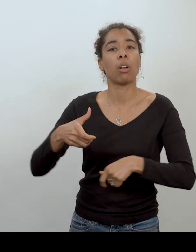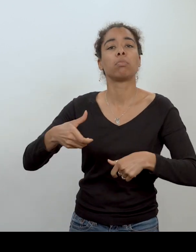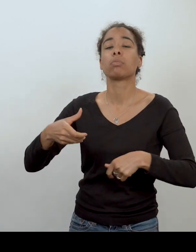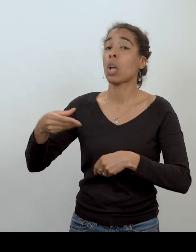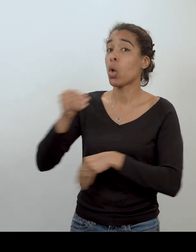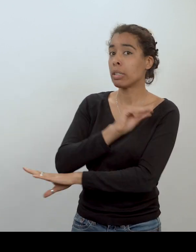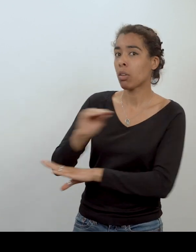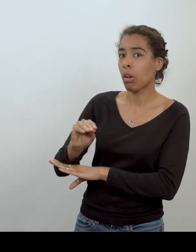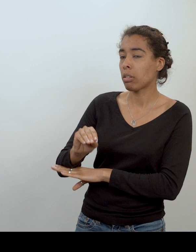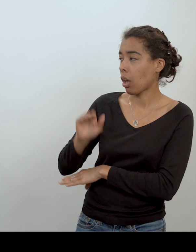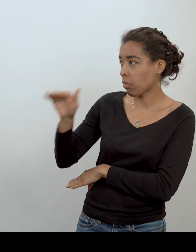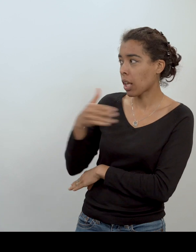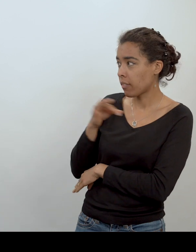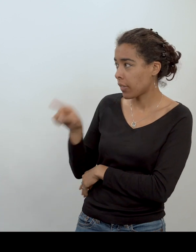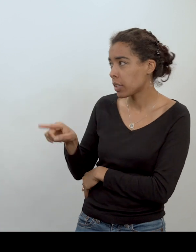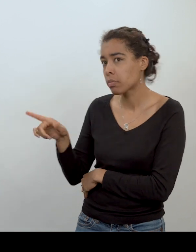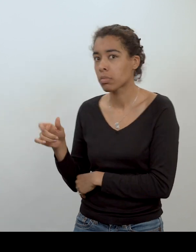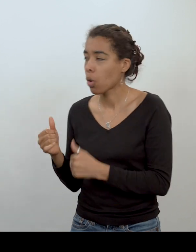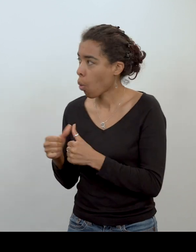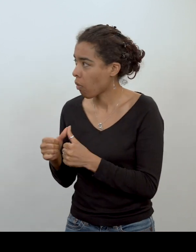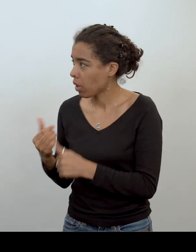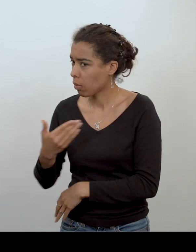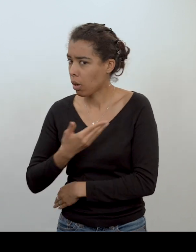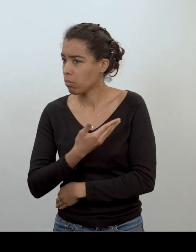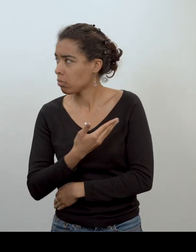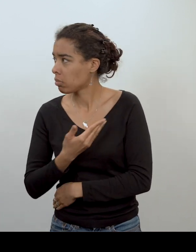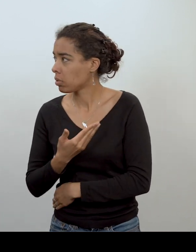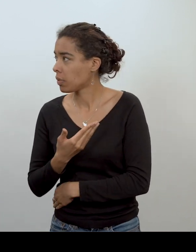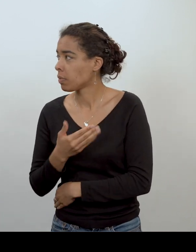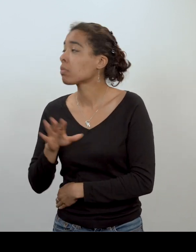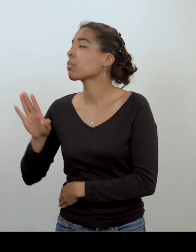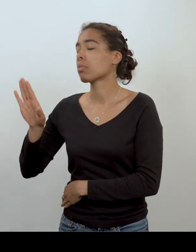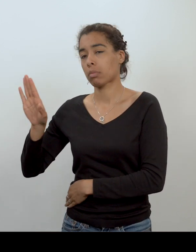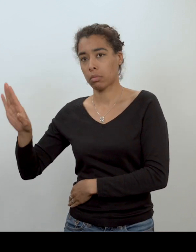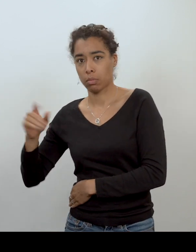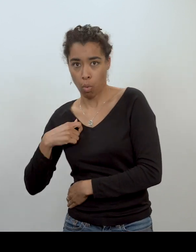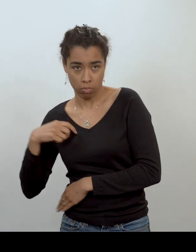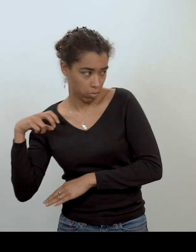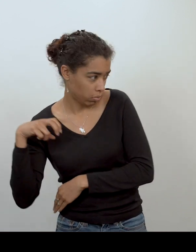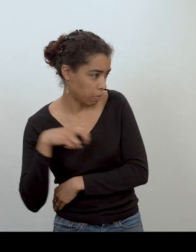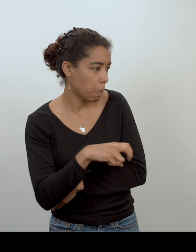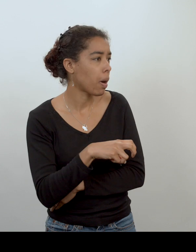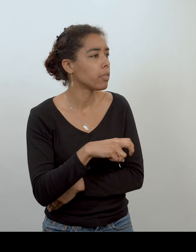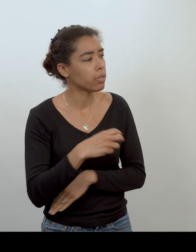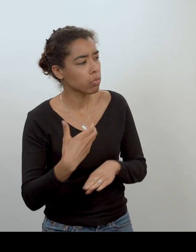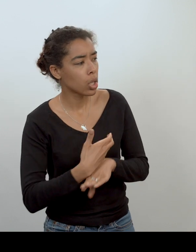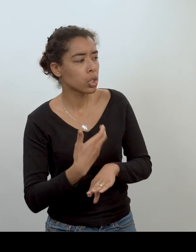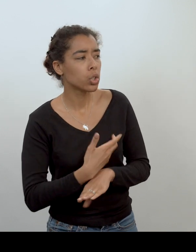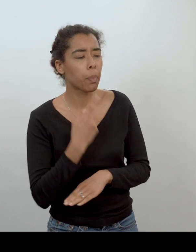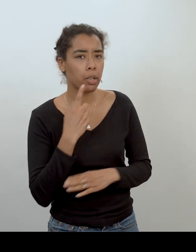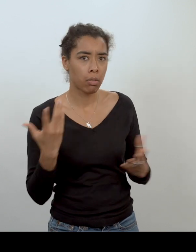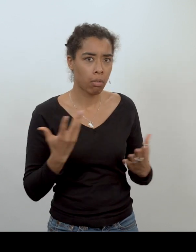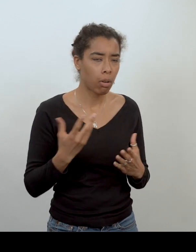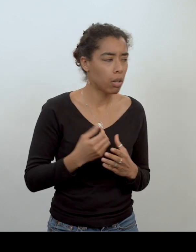services de sécurité appelèrent le ministre pour savoir ce qu'il fallait faire. Le ministre fut obligé d'aller